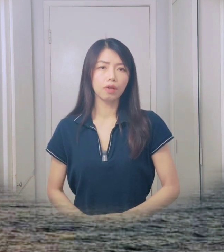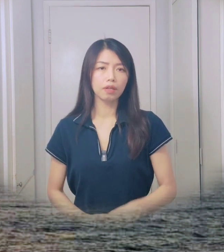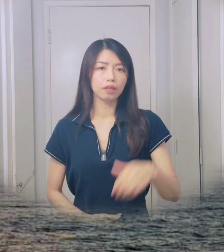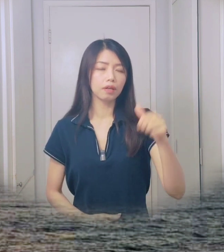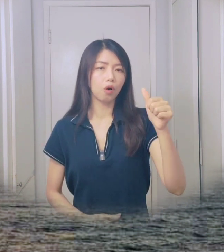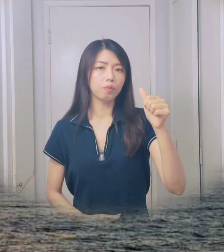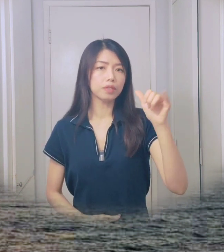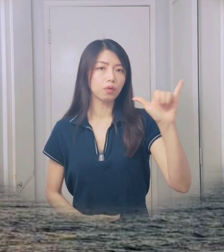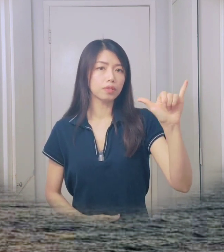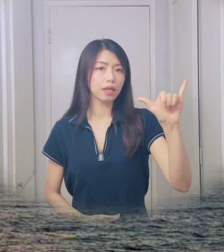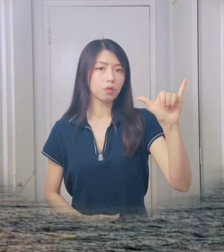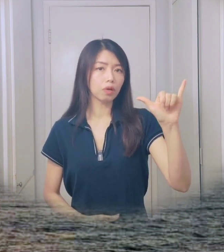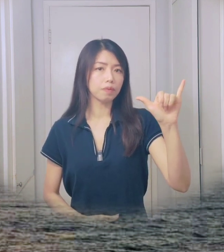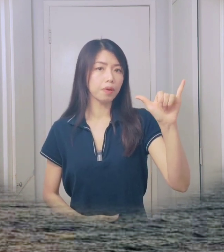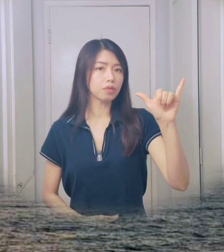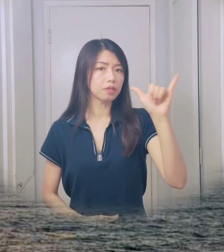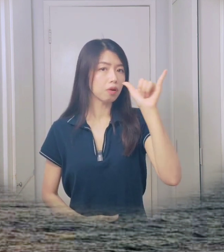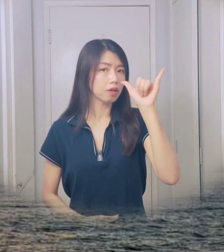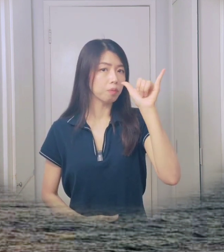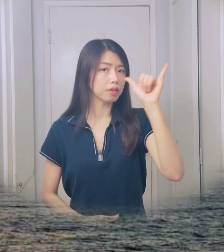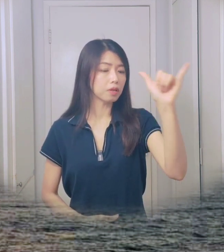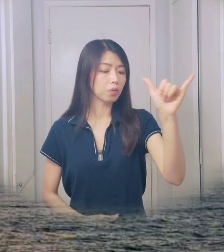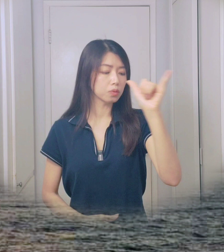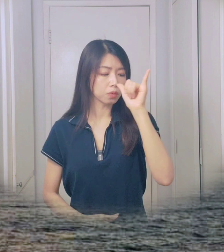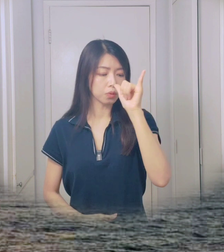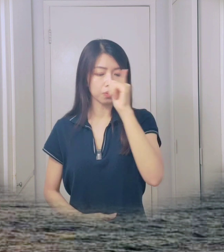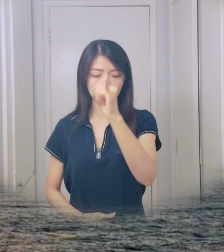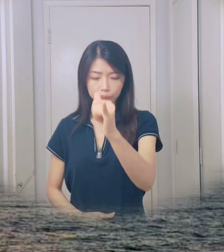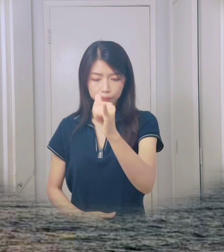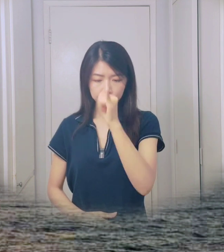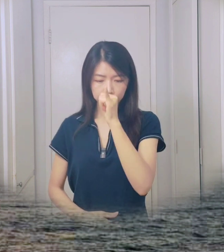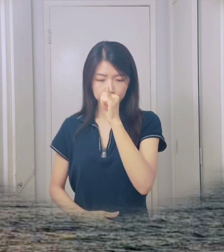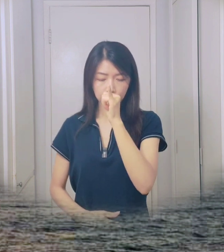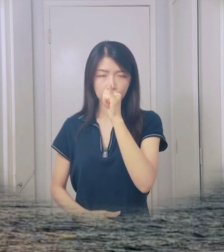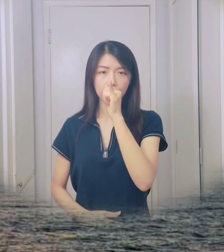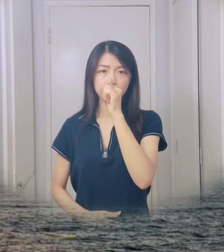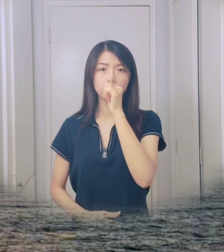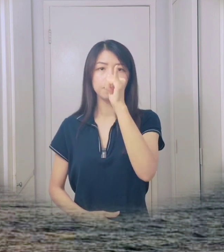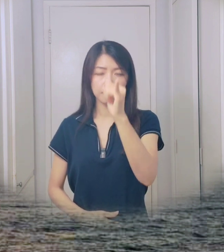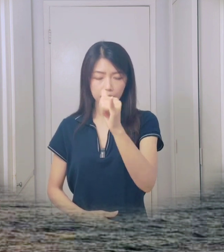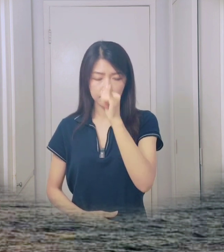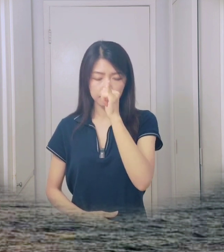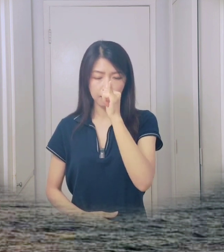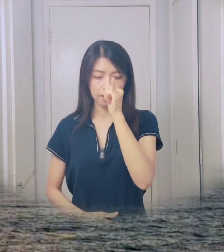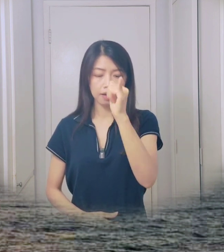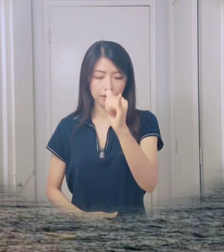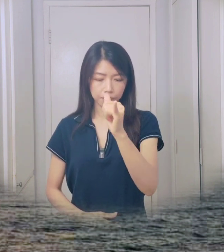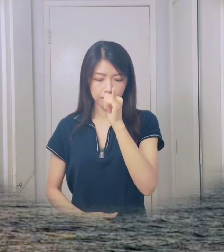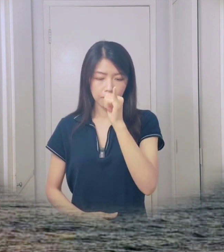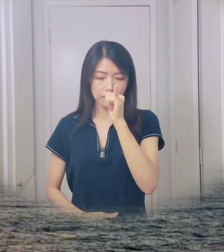하는 뜻의 수어는 엄지하고 새끼손가락만 펴주셔서 이 엄지를 코 쪽으로 이렇게 가깝게 해주시면 돼요.